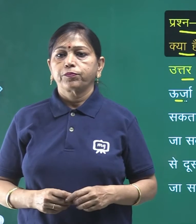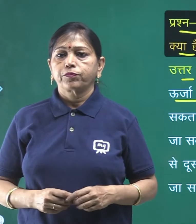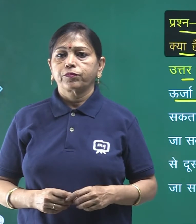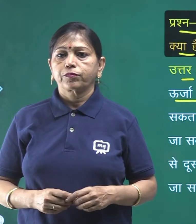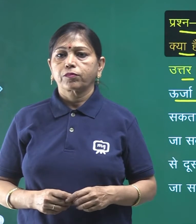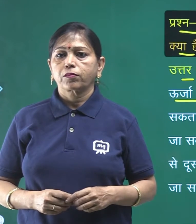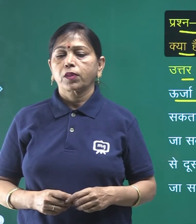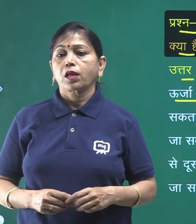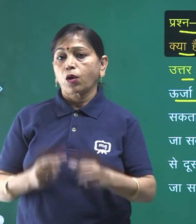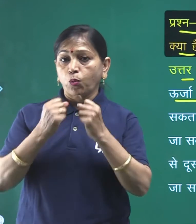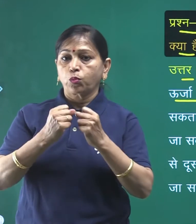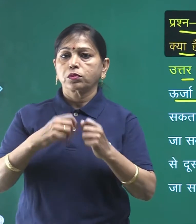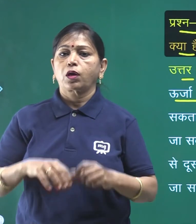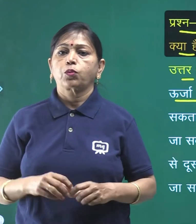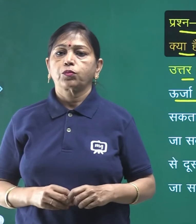ऊर्जा को